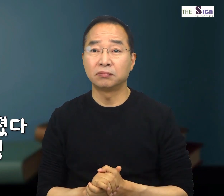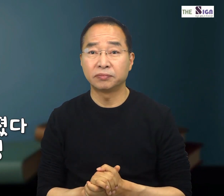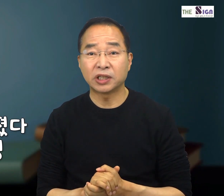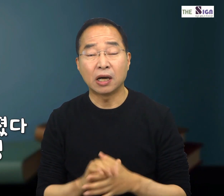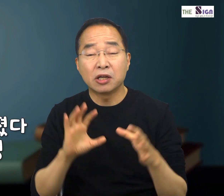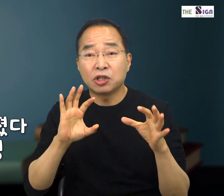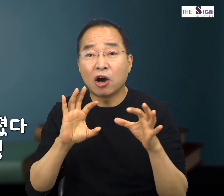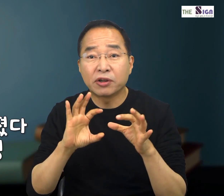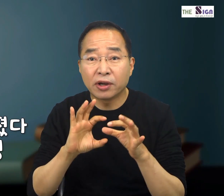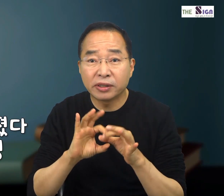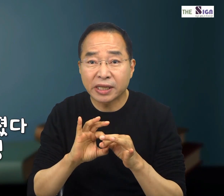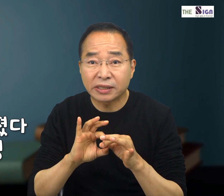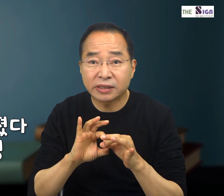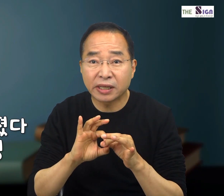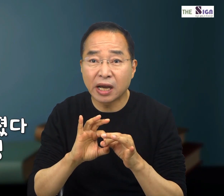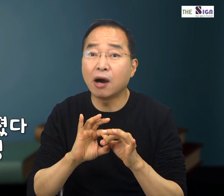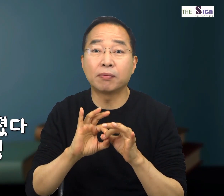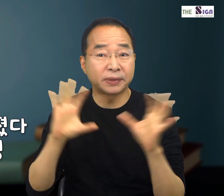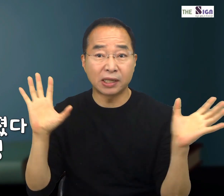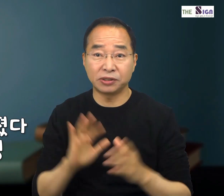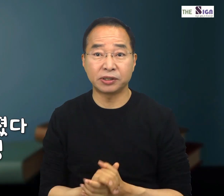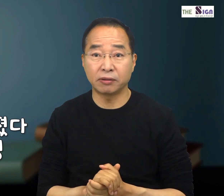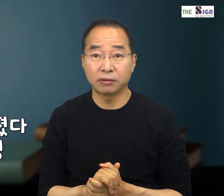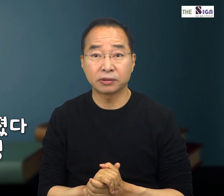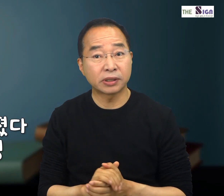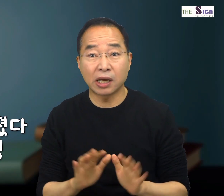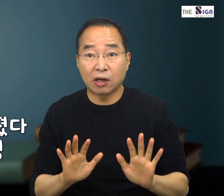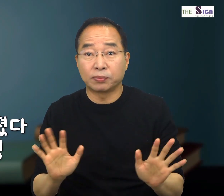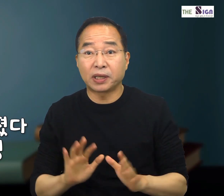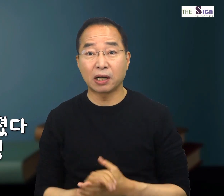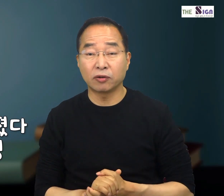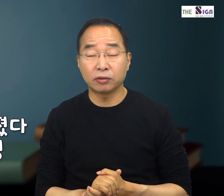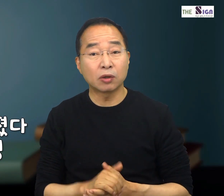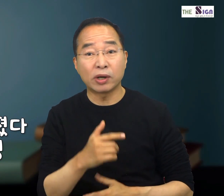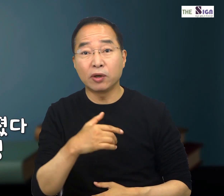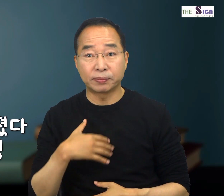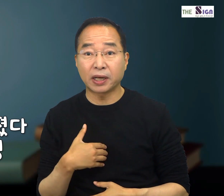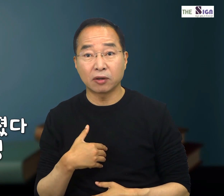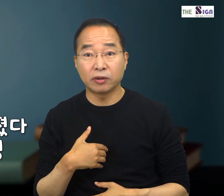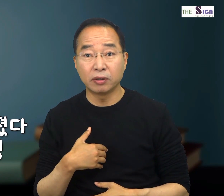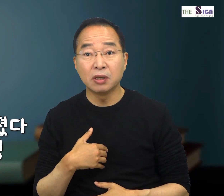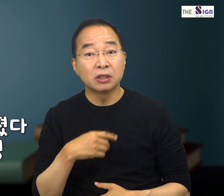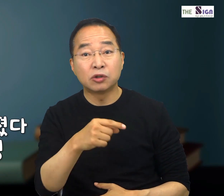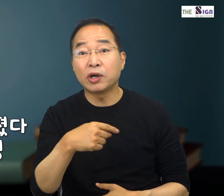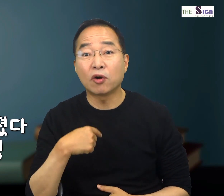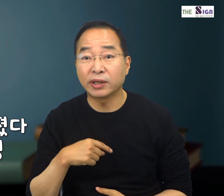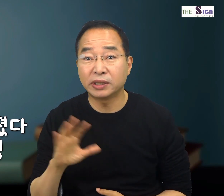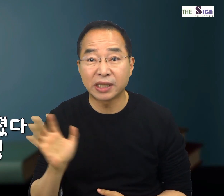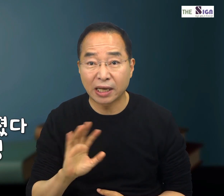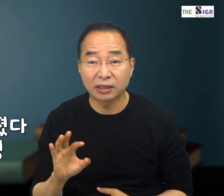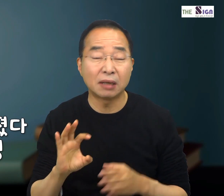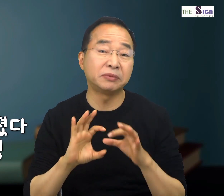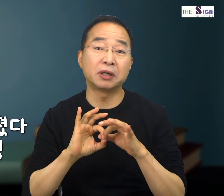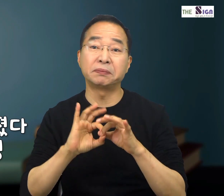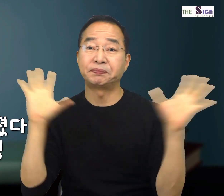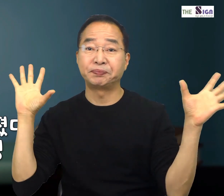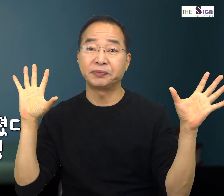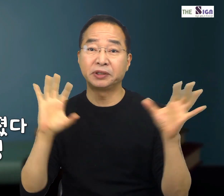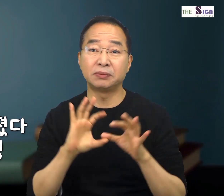자, 연결 자체가 없다는 뜻이에요. 상관없다라는 거예요. 난 관계없다라는 거예요. 그와 연관되지 않았다 하면서 쓰는